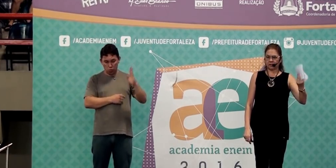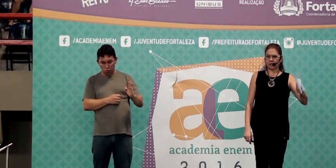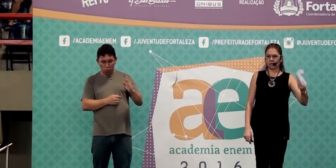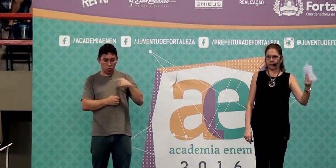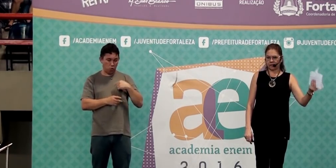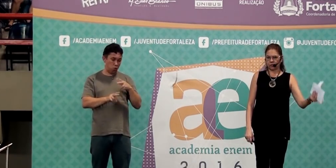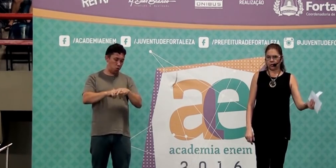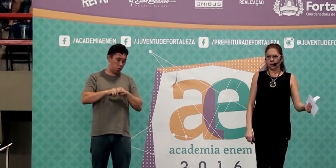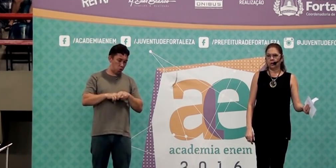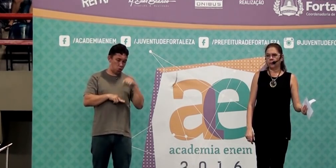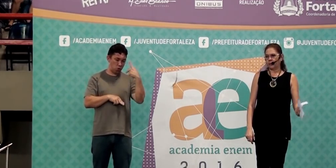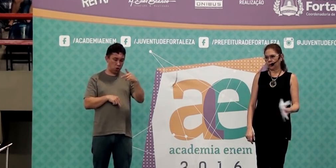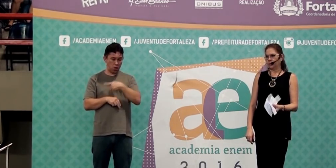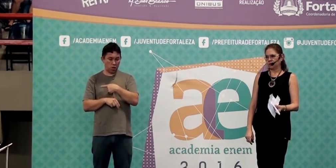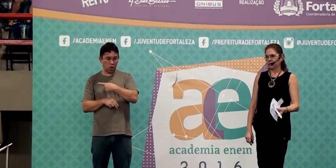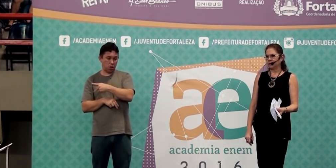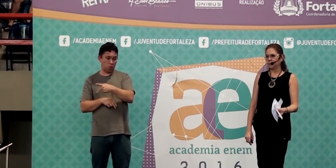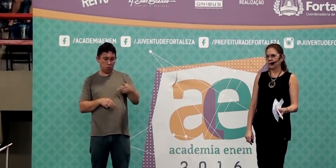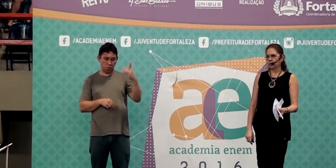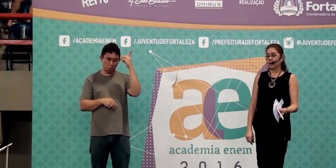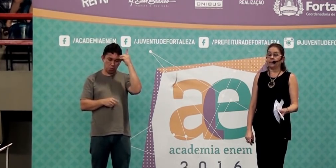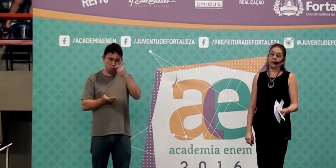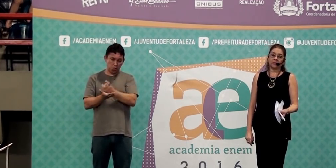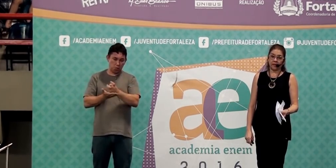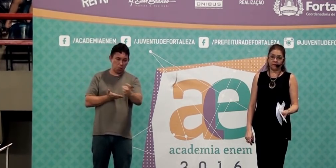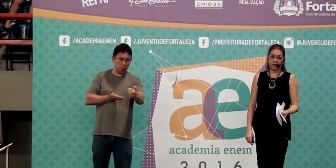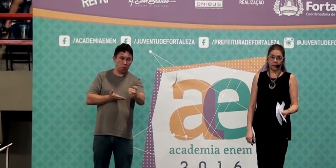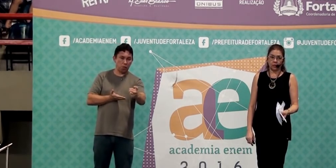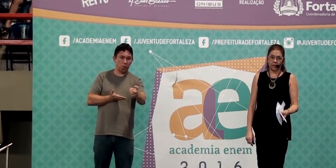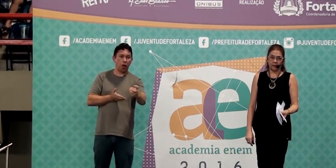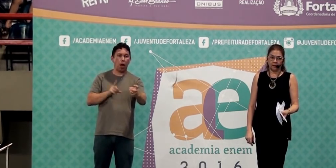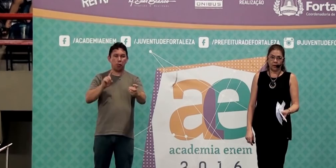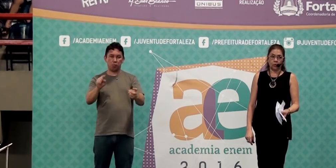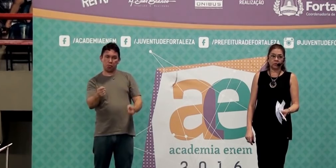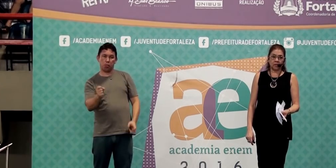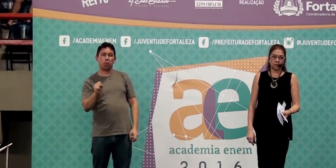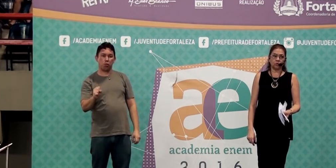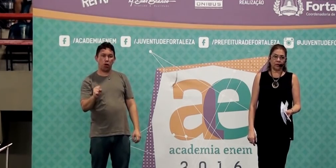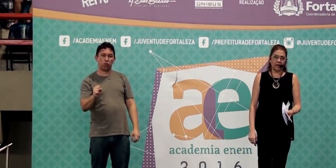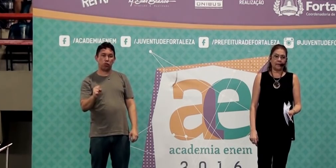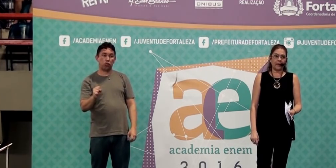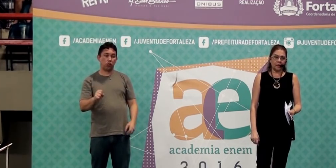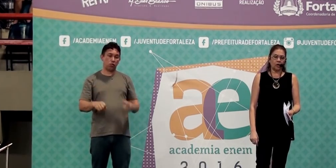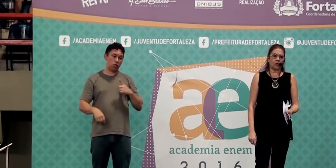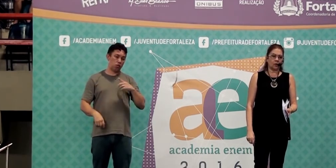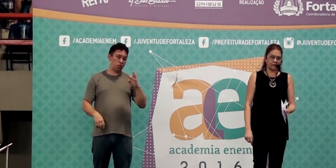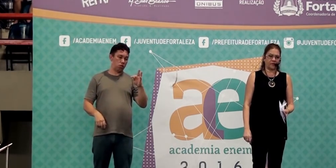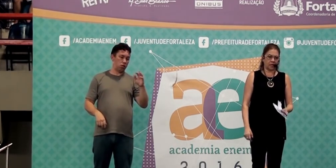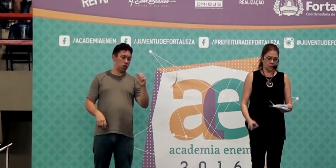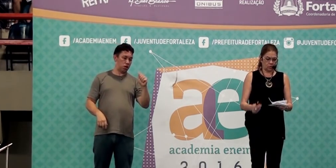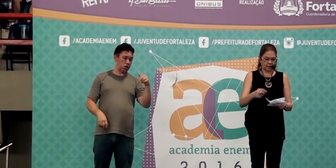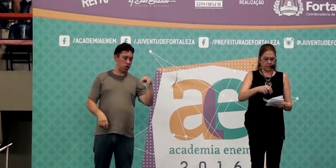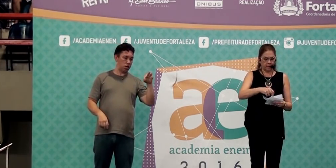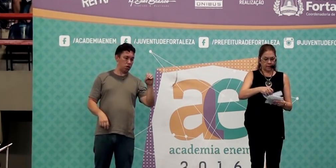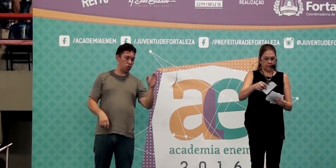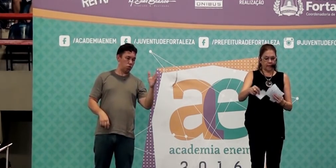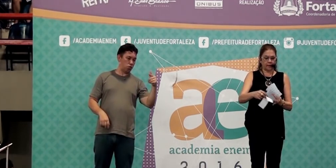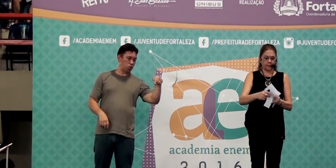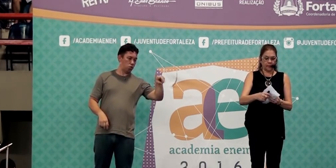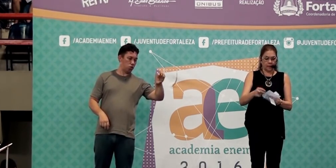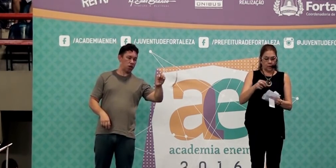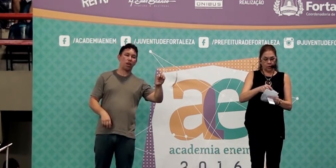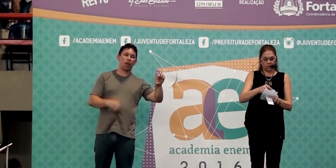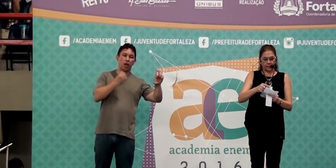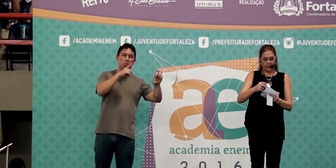a presidente passou pelo processo de impeachment. Pode ser vírgula. O tanto que é melhor com a vírgula,